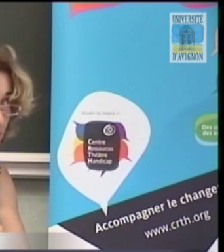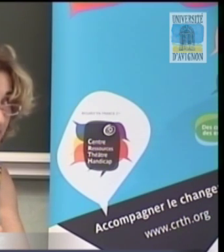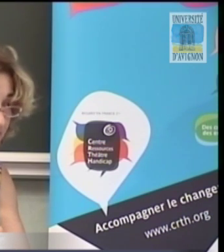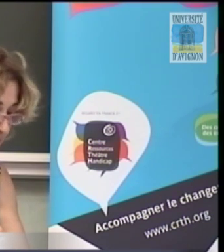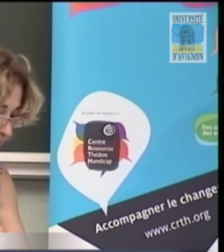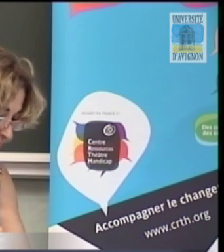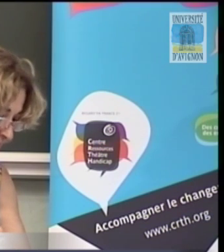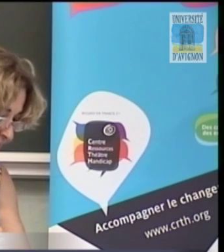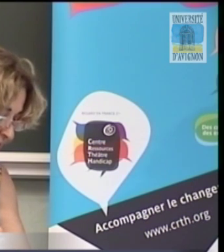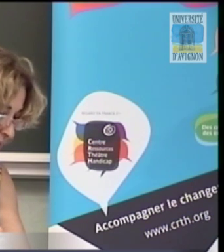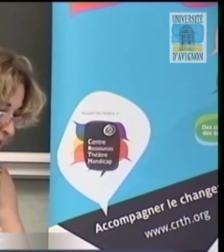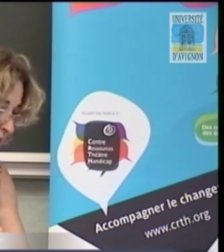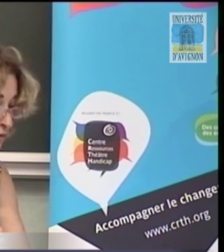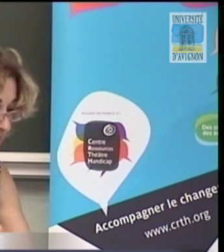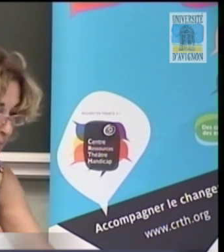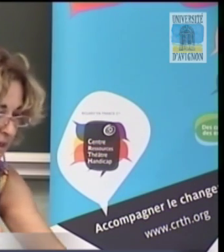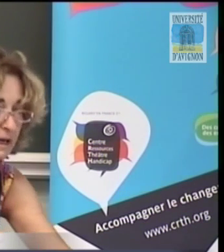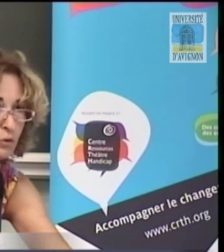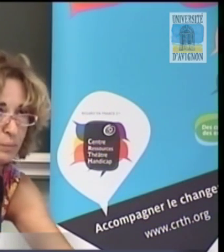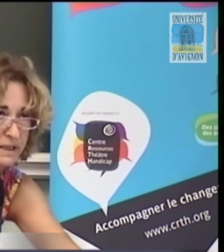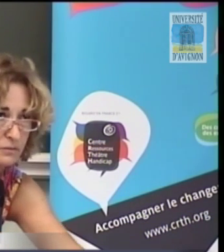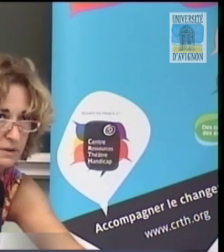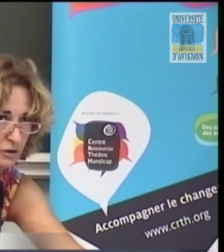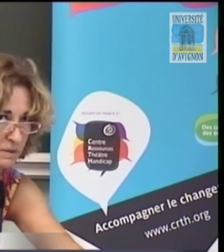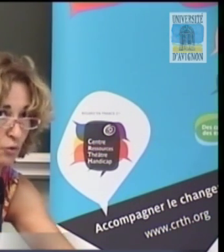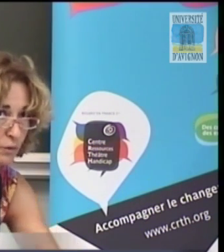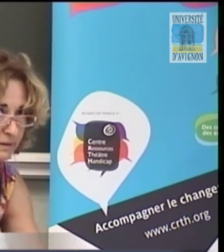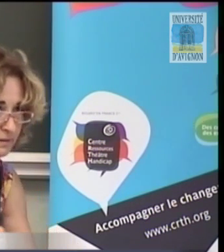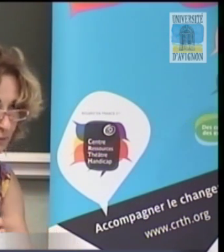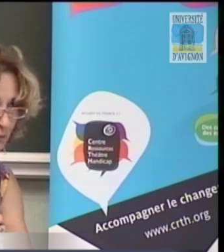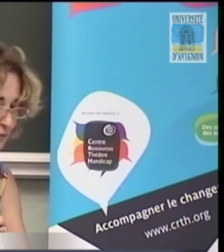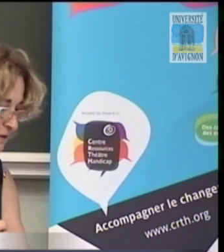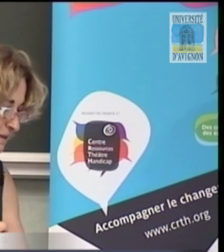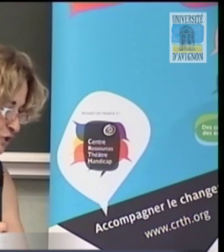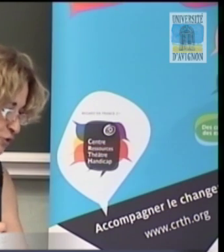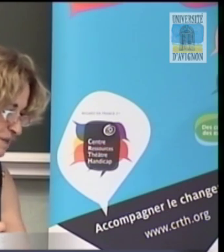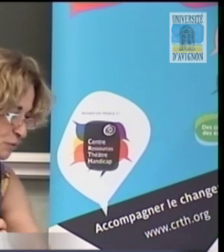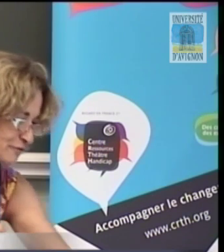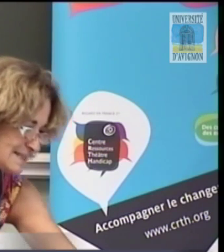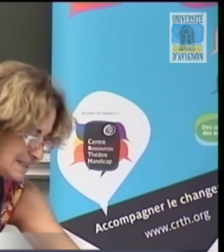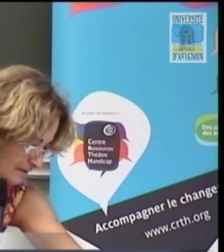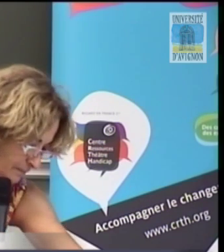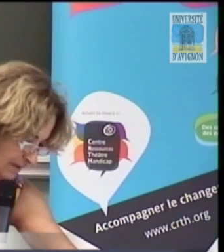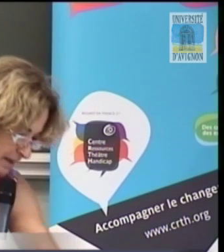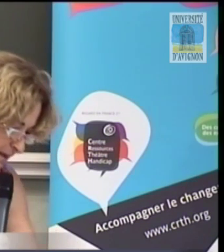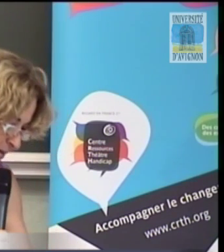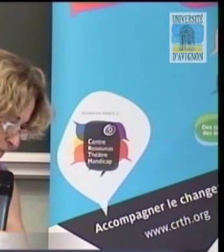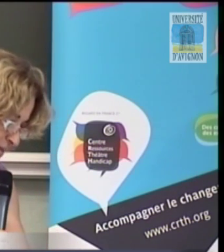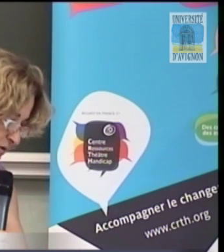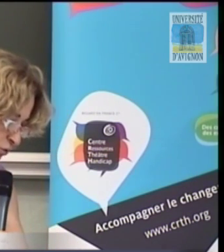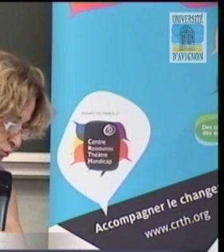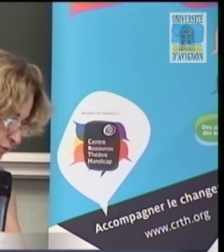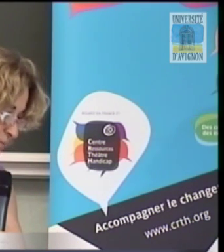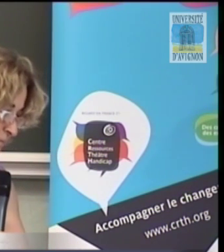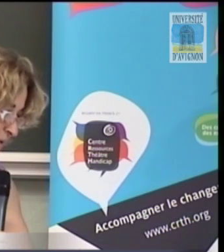toutes les universités. Alors ça n'est pas accompli, on est quand même loin d'un cheminement facile, mais